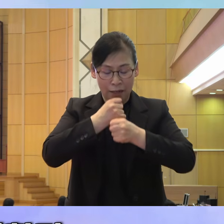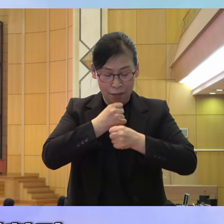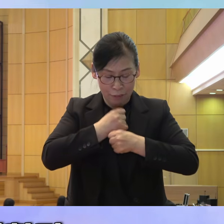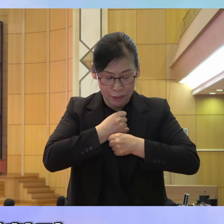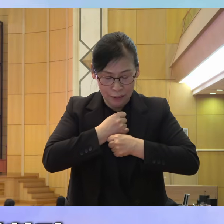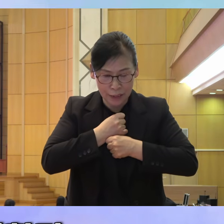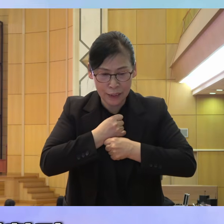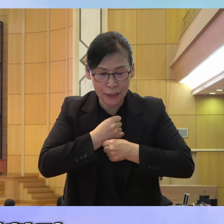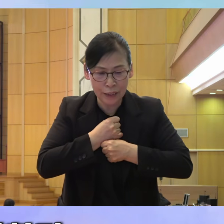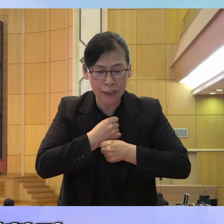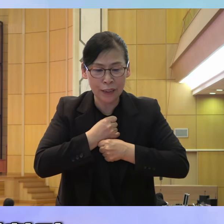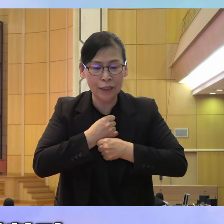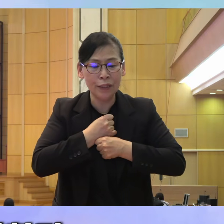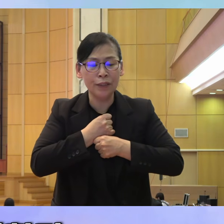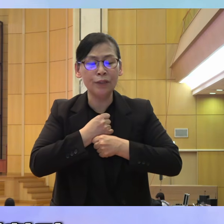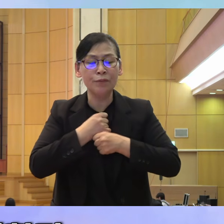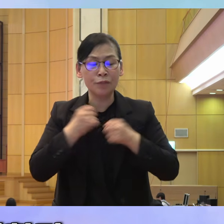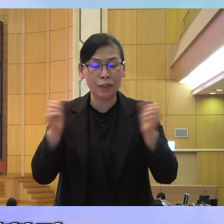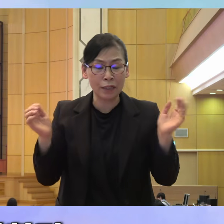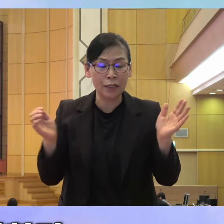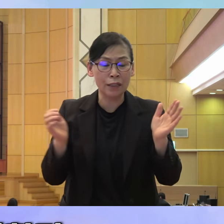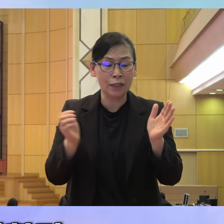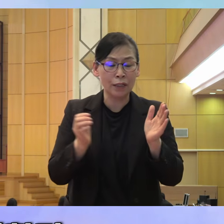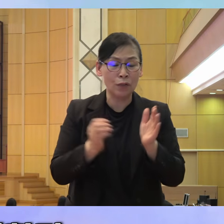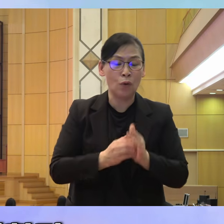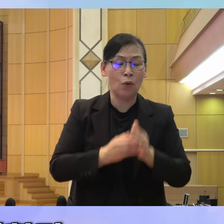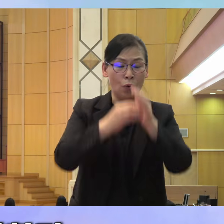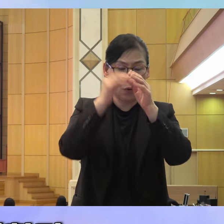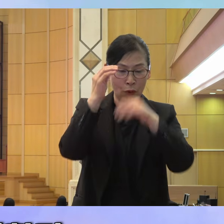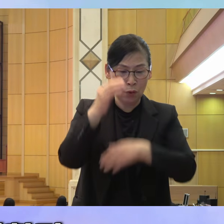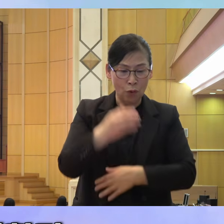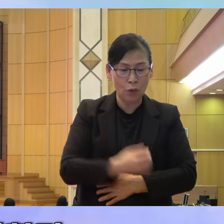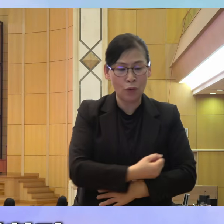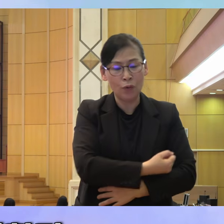나의 믿음 지키고